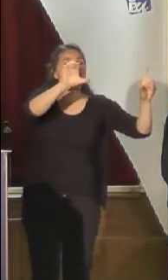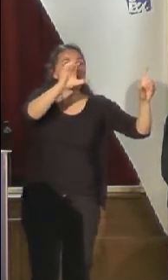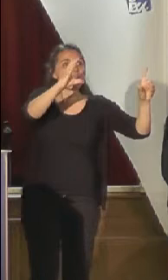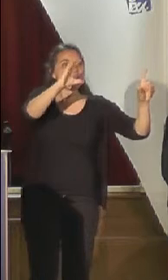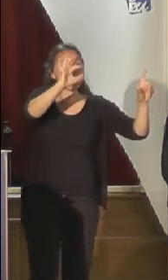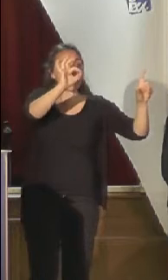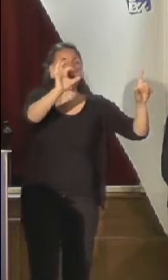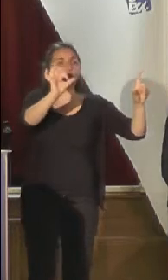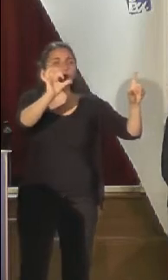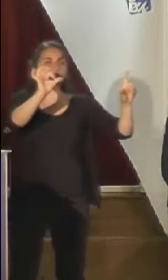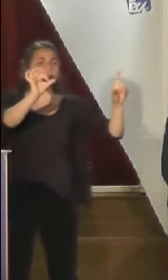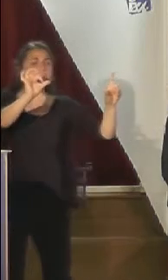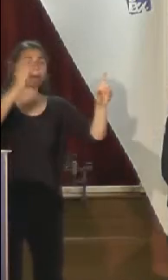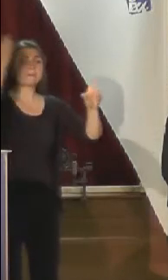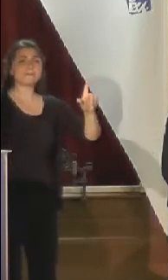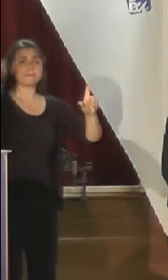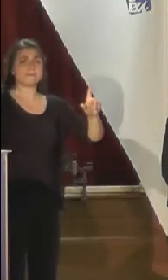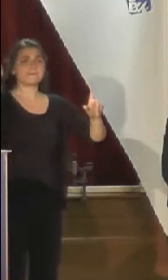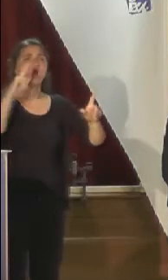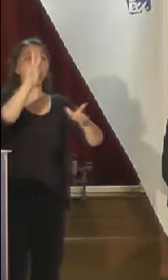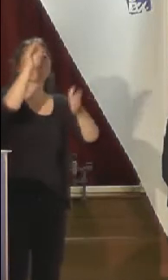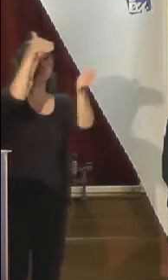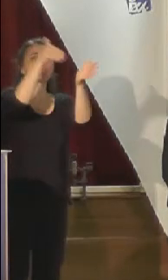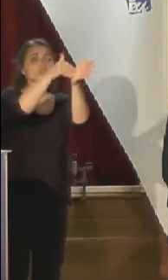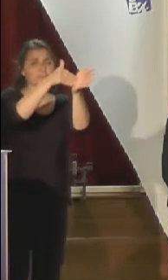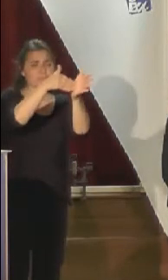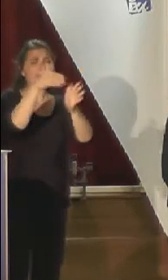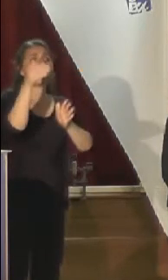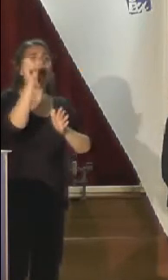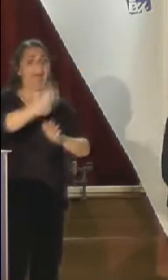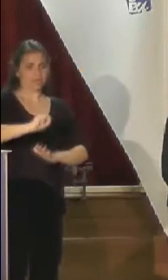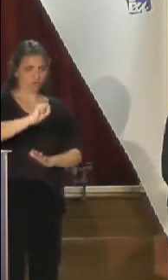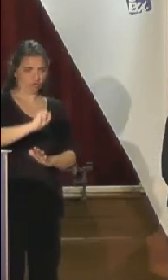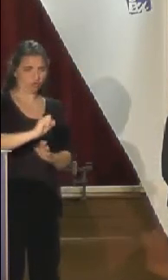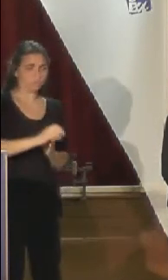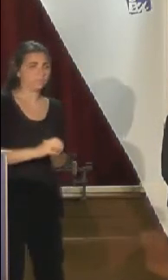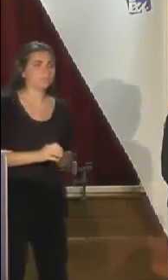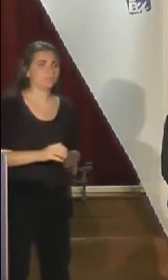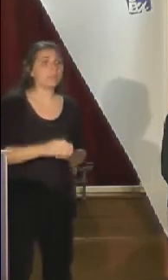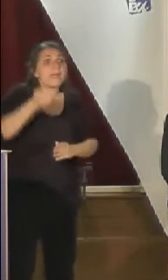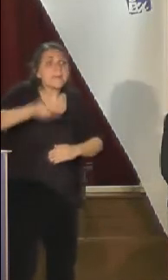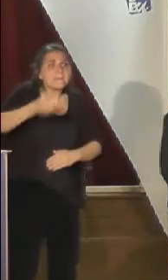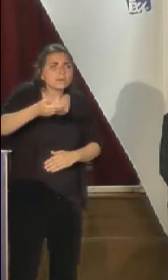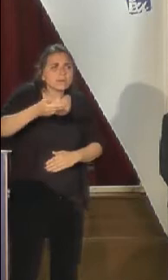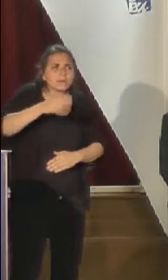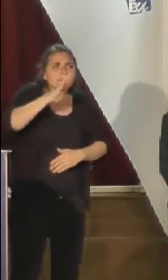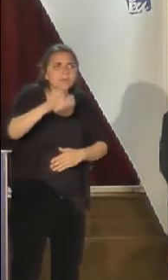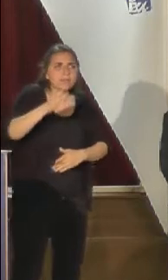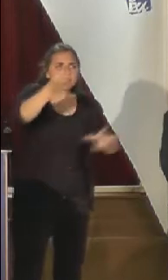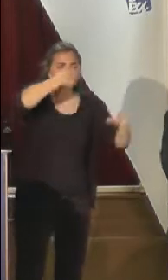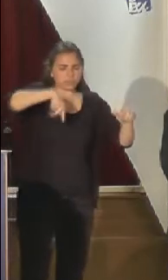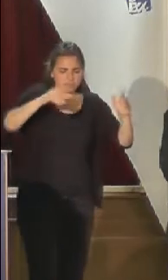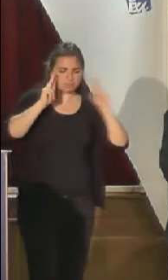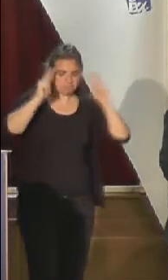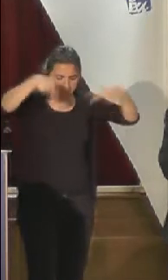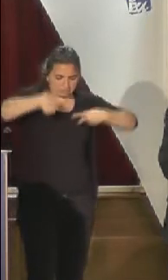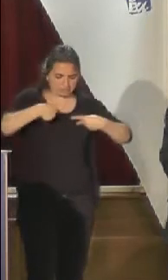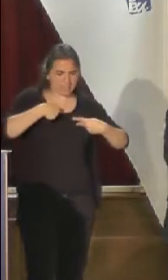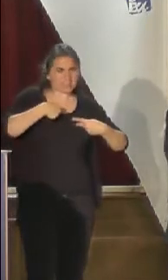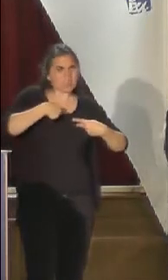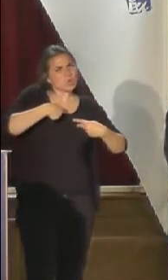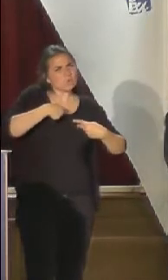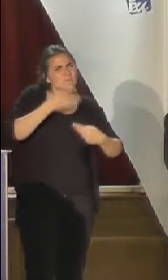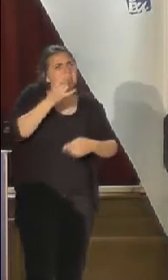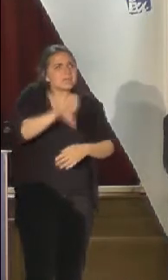Hai máis de 2000 anos. E por que é importante? Porque se non sabemos quen somos, malamente poderemos